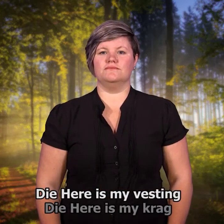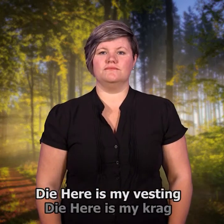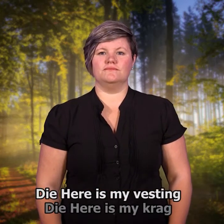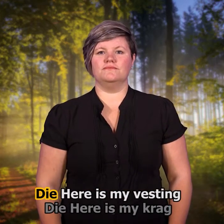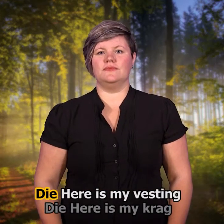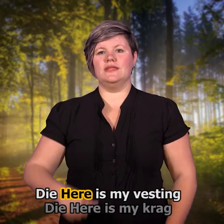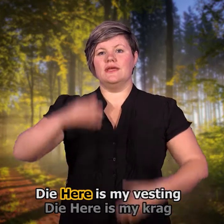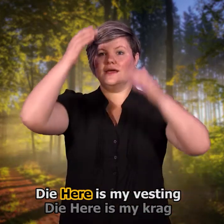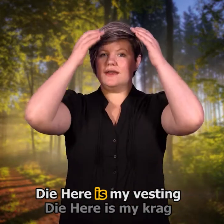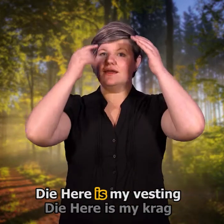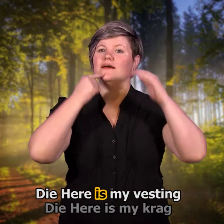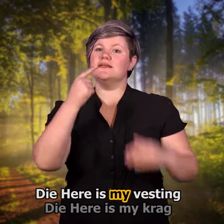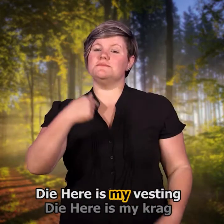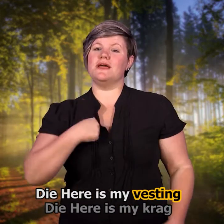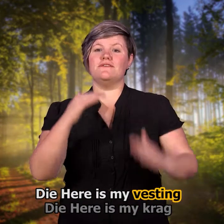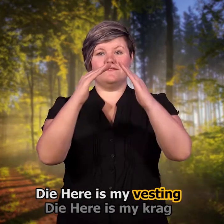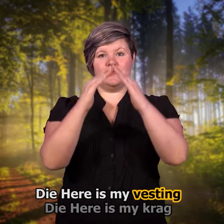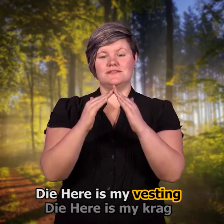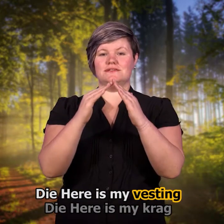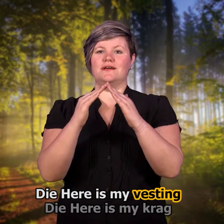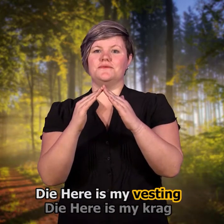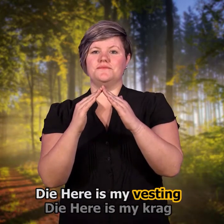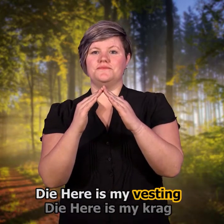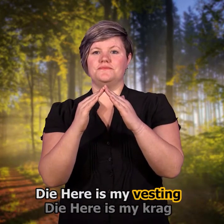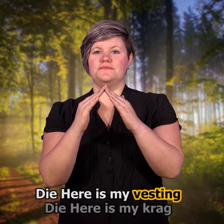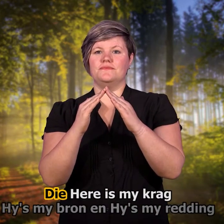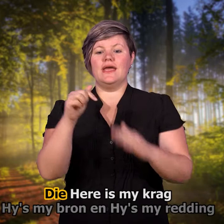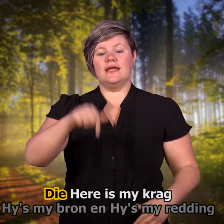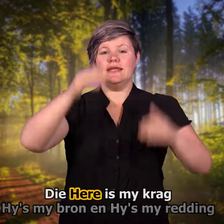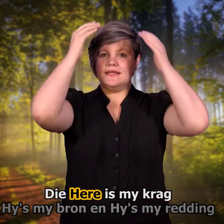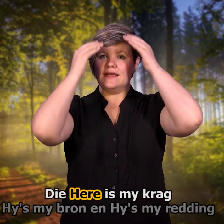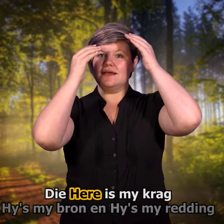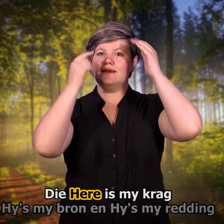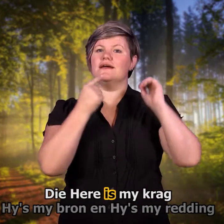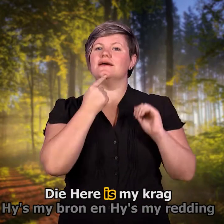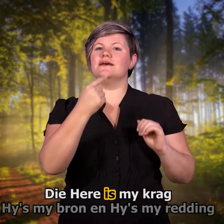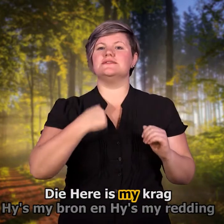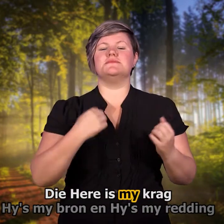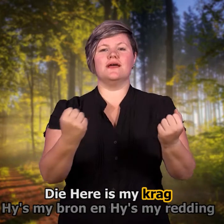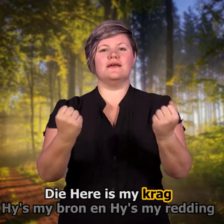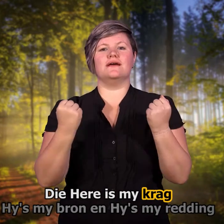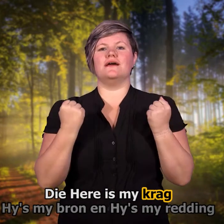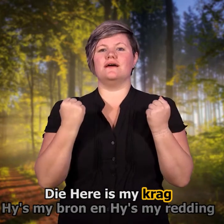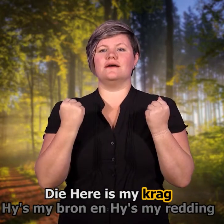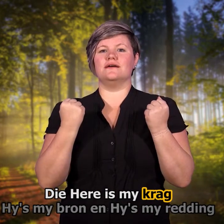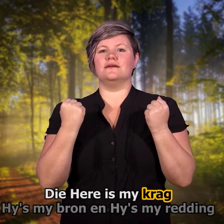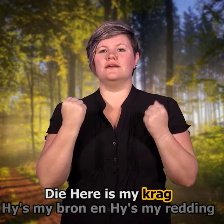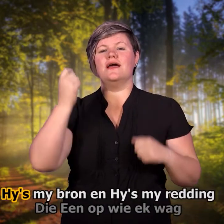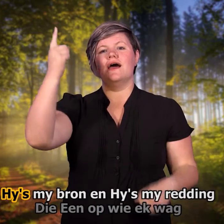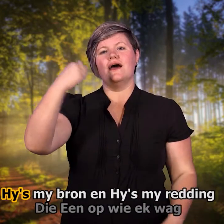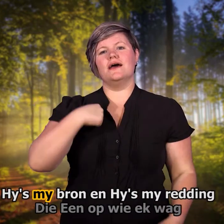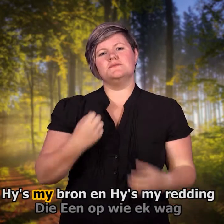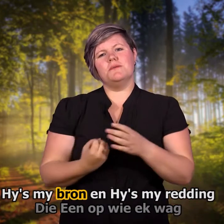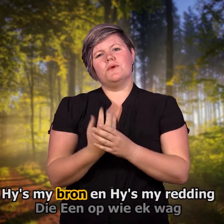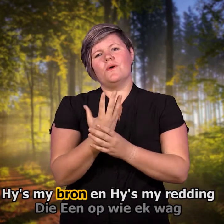Die Heer is my vesting, die Heer is my kracht,